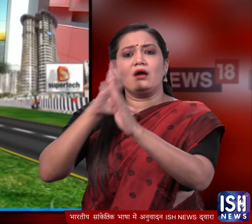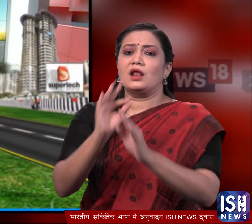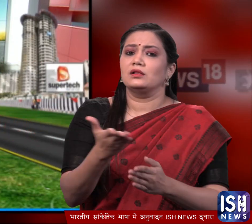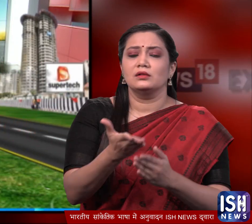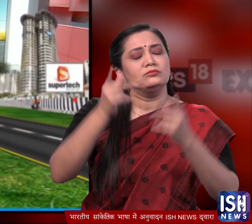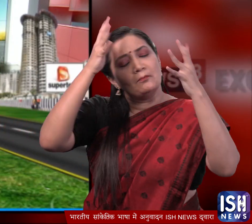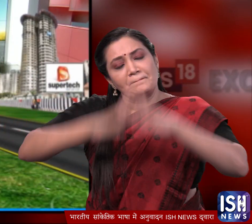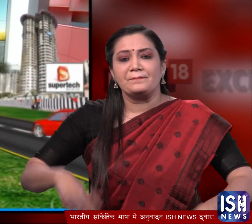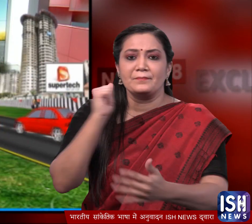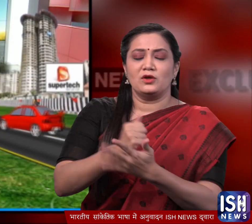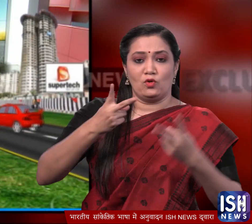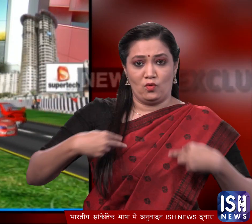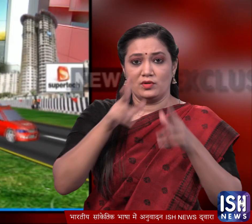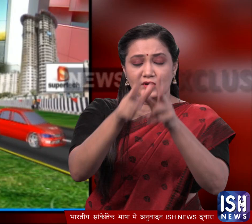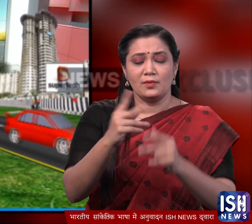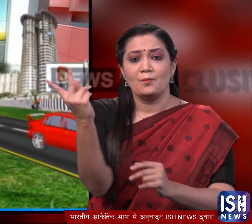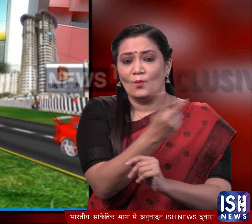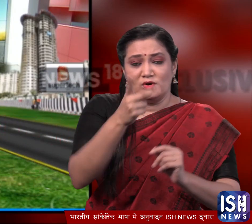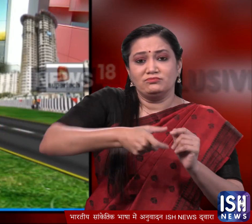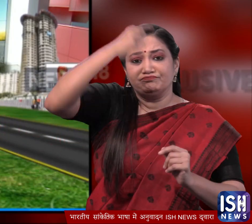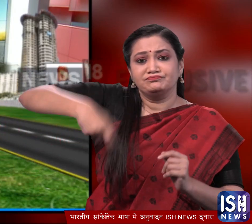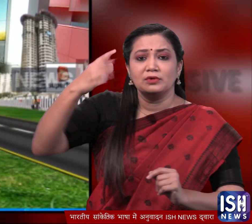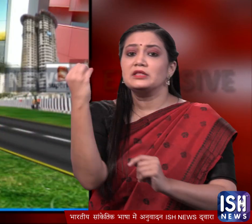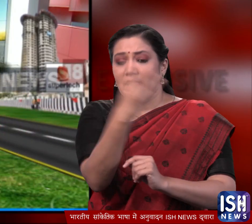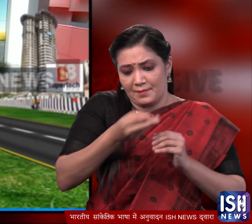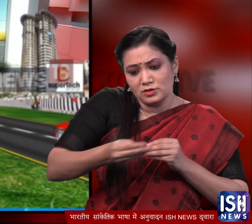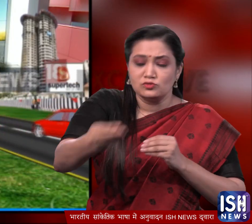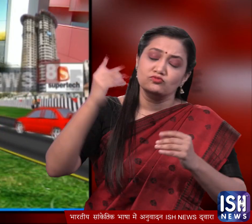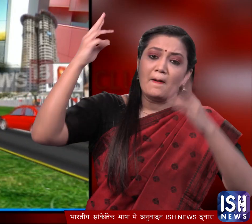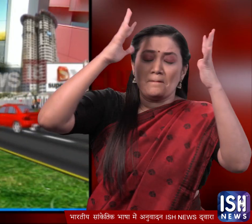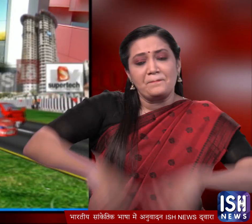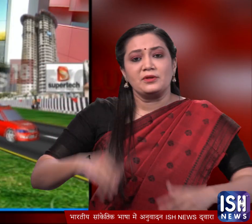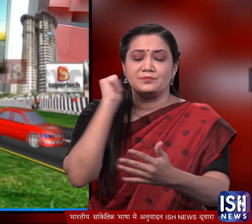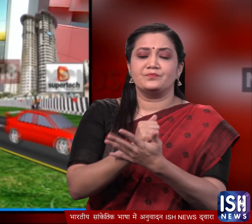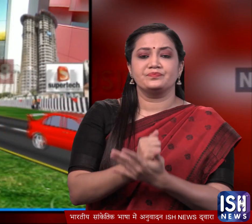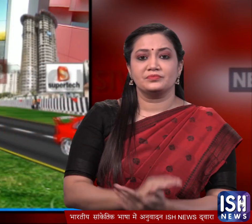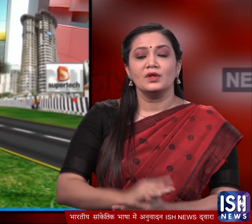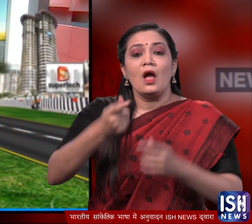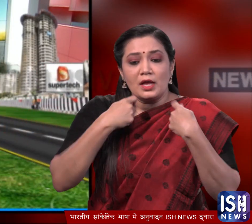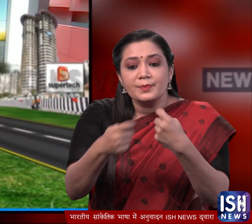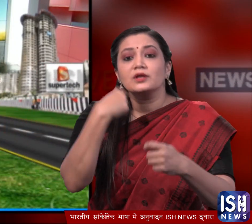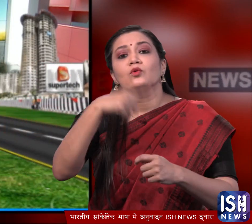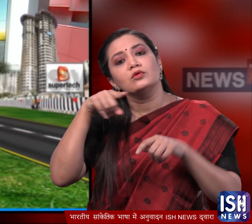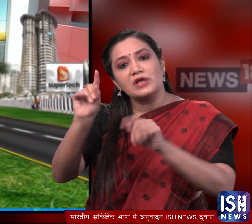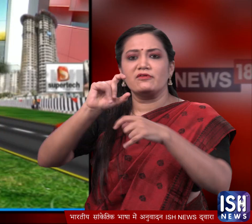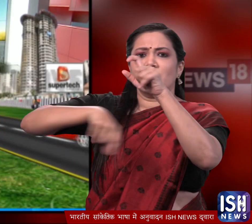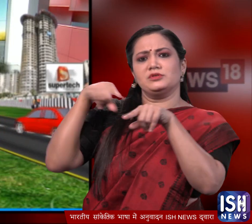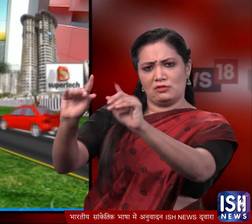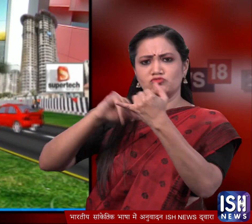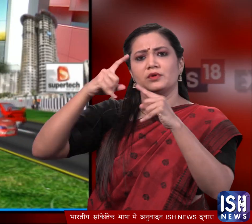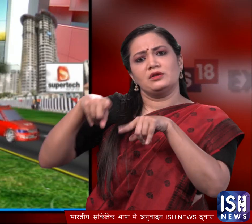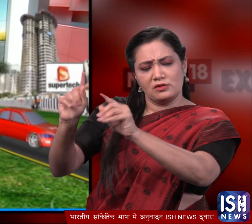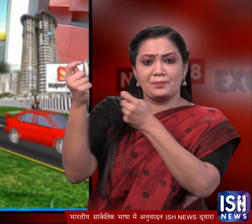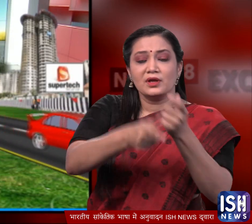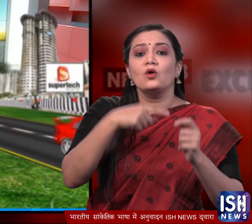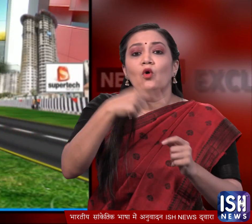दिया। कोर्ट के आदेश के मुताबिक इन दोनों टावरों को 3 महीने के भीतर ढहाना होगा, जिनको गिराने का खर्च भी खुद ही कंपनी को उठाना होगा। साथ